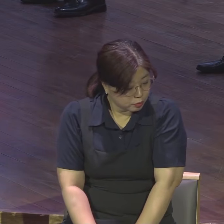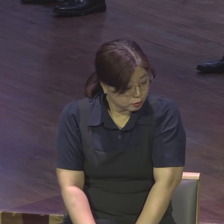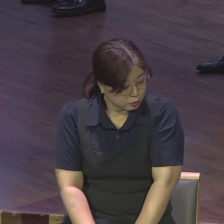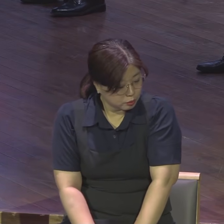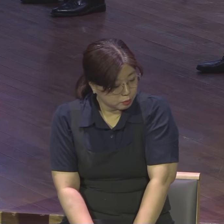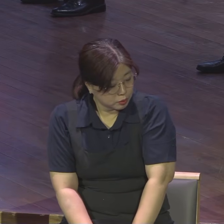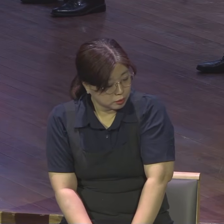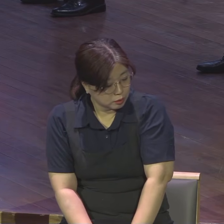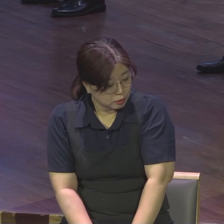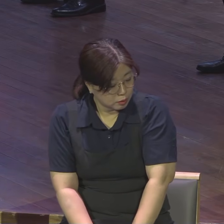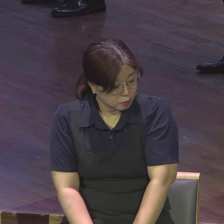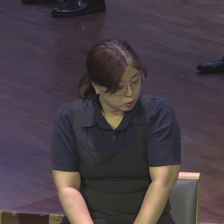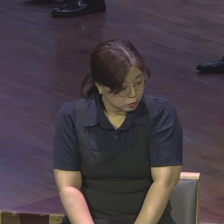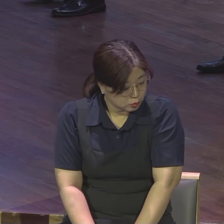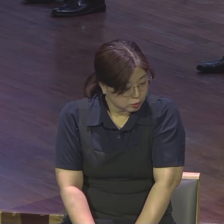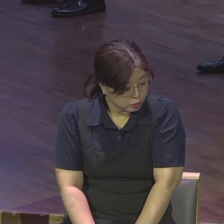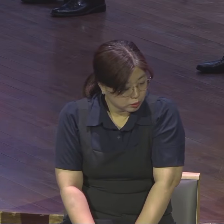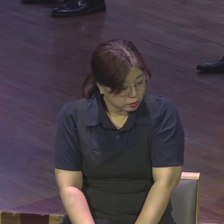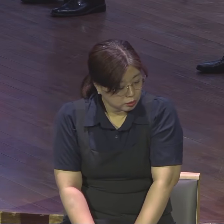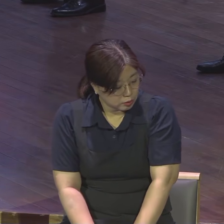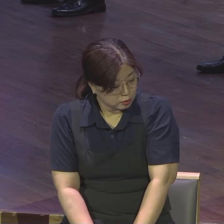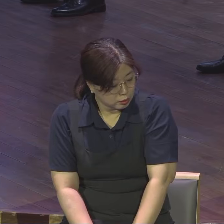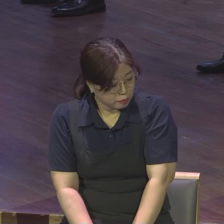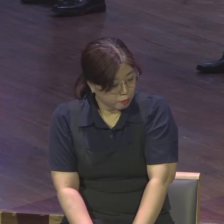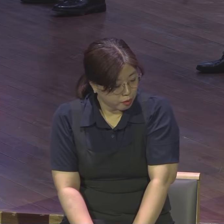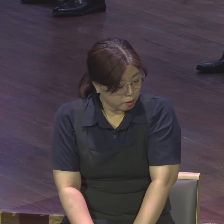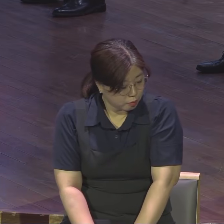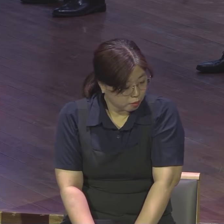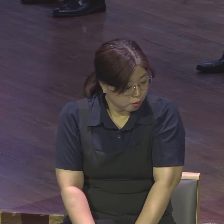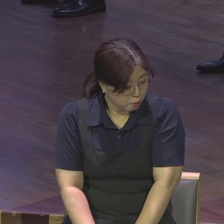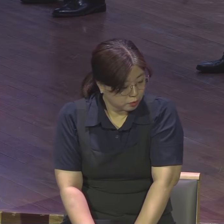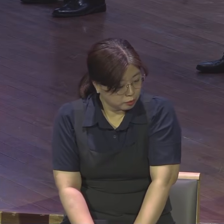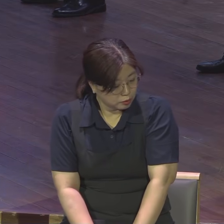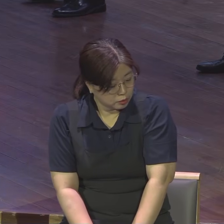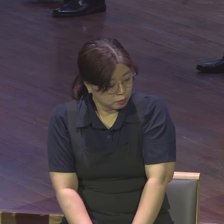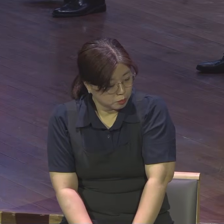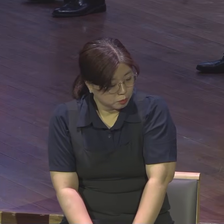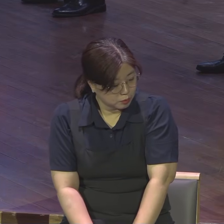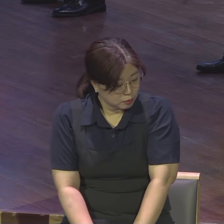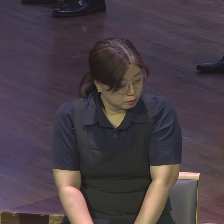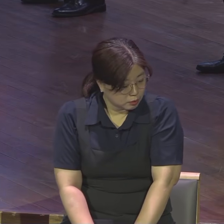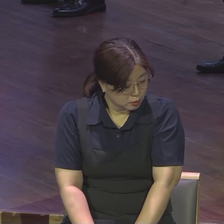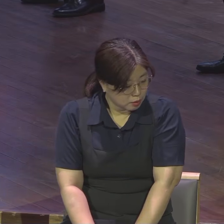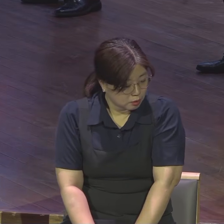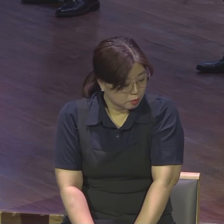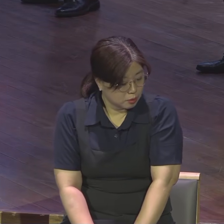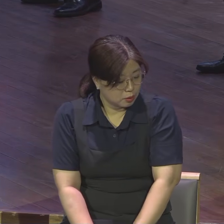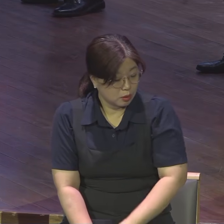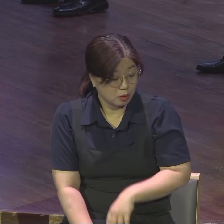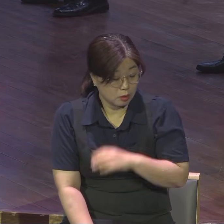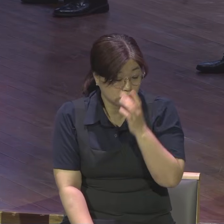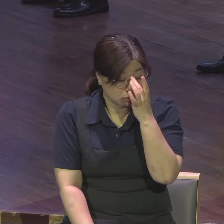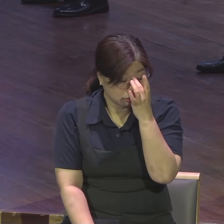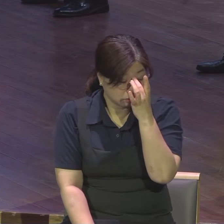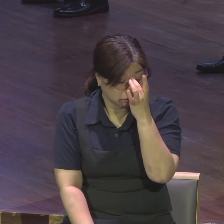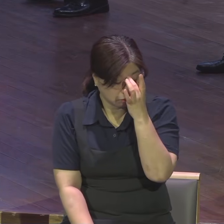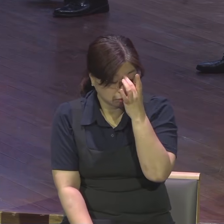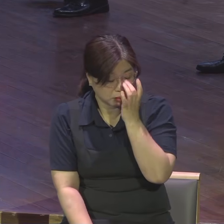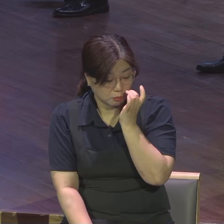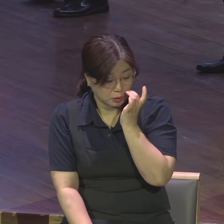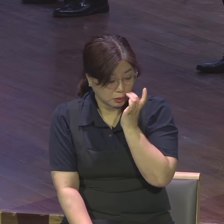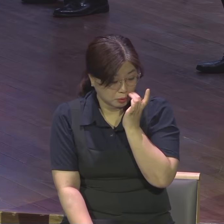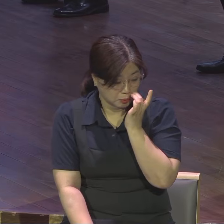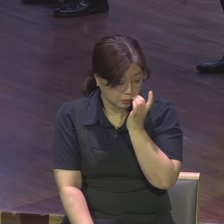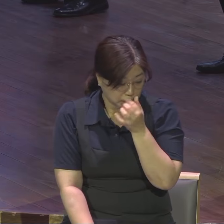광선을 부어주시옵소서. 그리스도 예수의 능력으로 하나님께서 이 시간 치유하여 주시옵소서. 하나님의 필리우